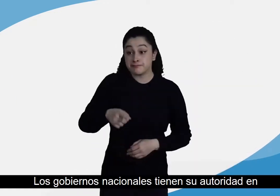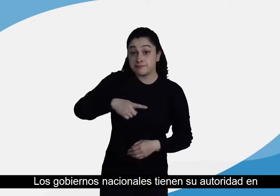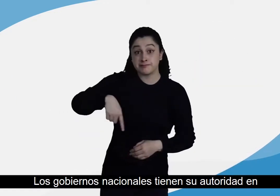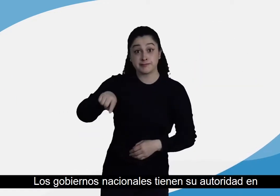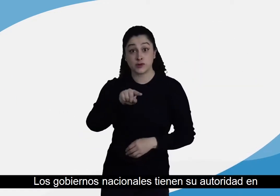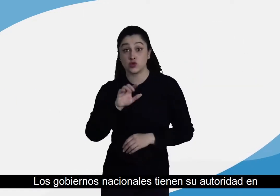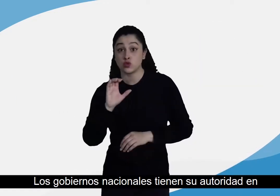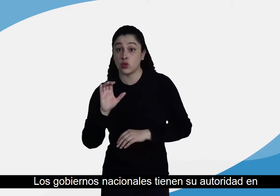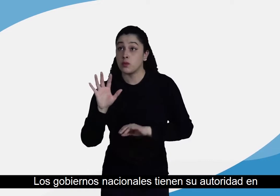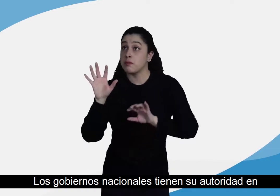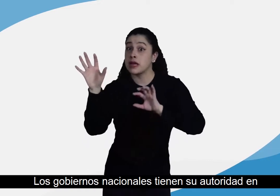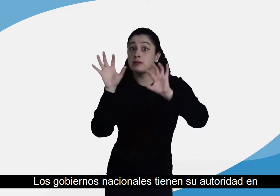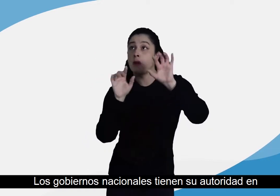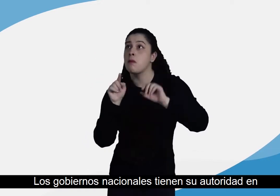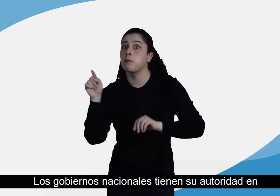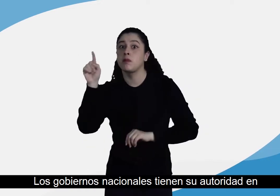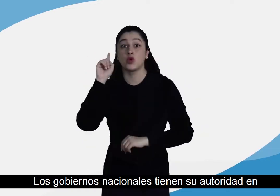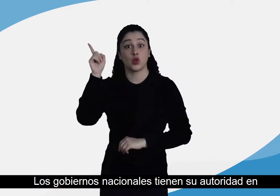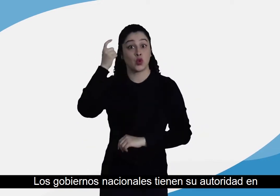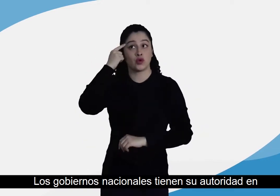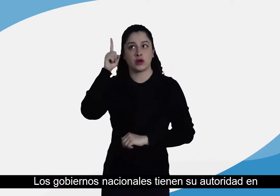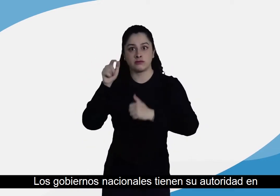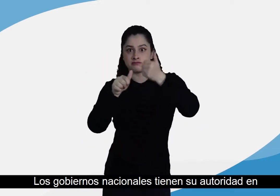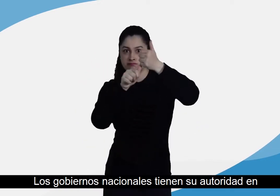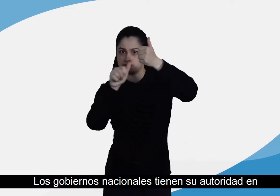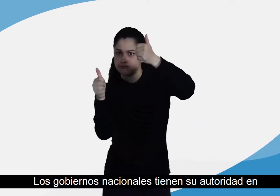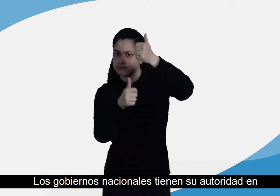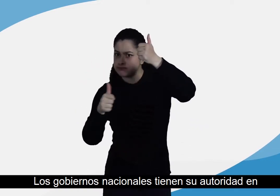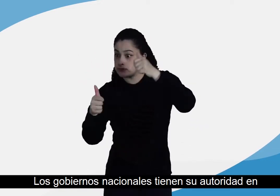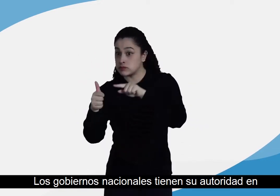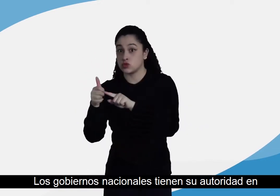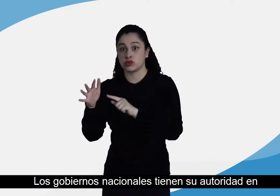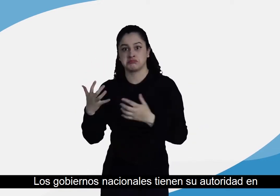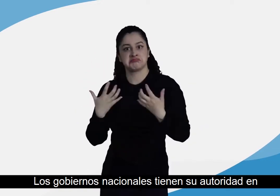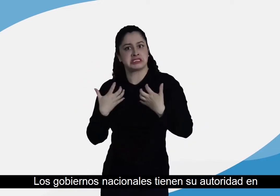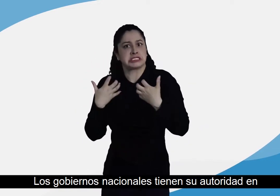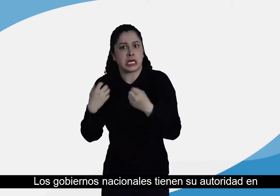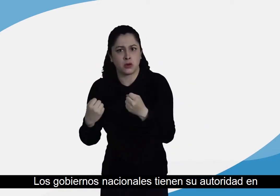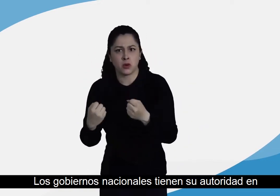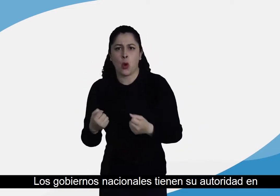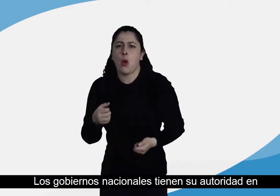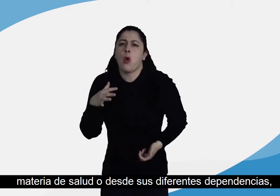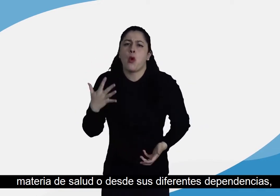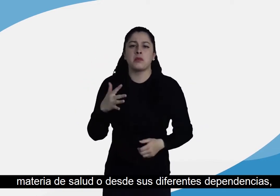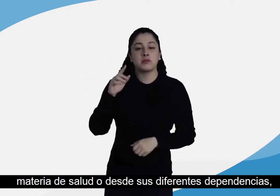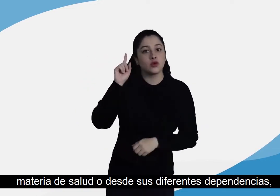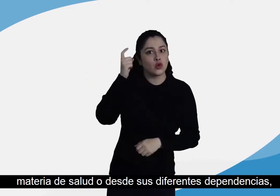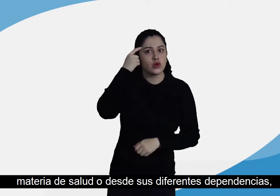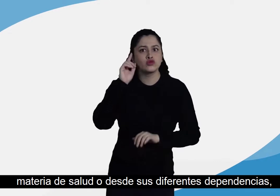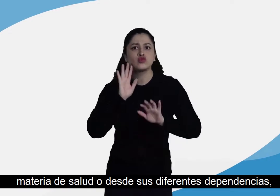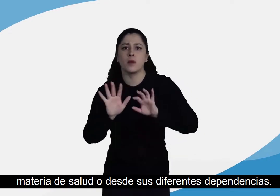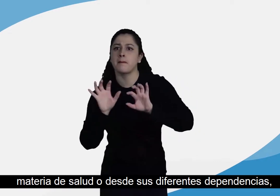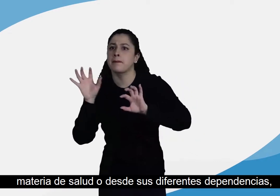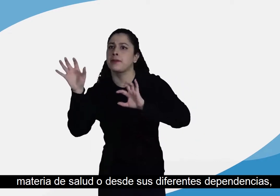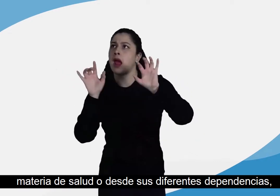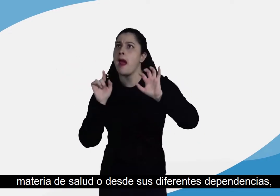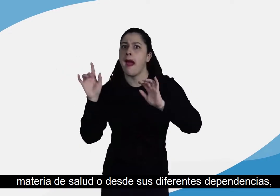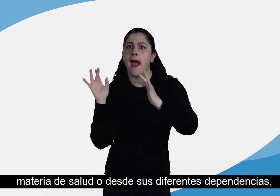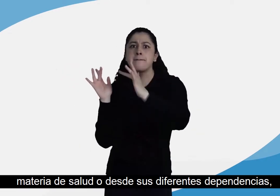Los gobiernos nacionales tienen su autoridad en materia de salud o desde